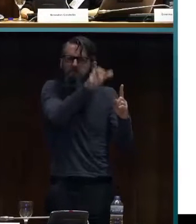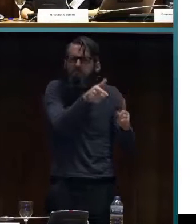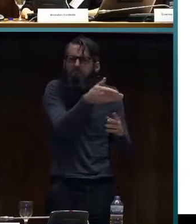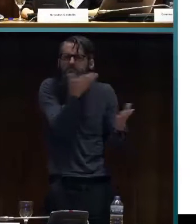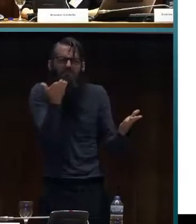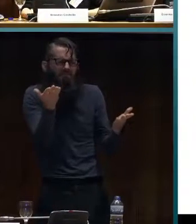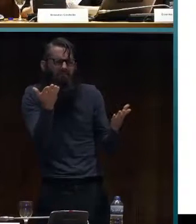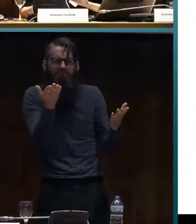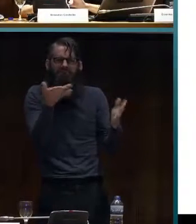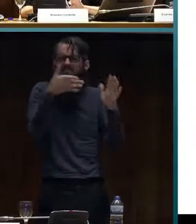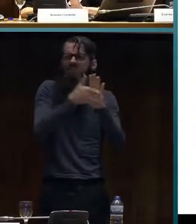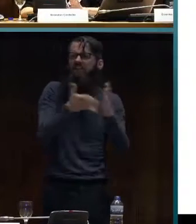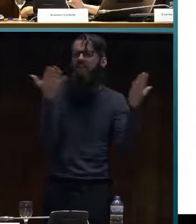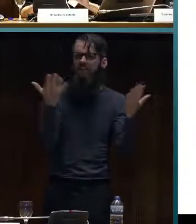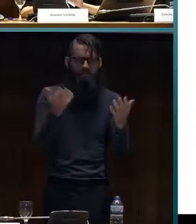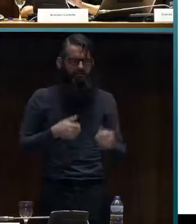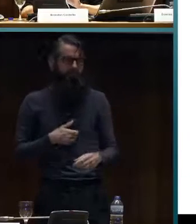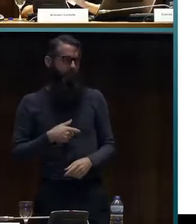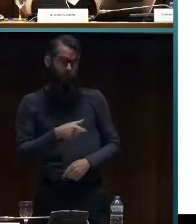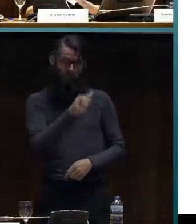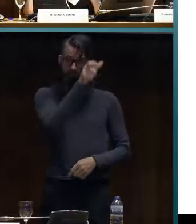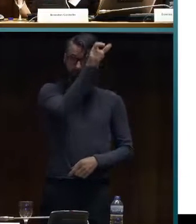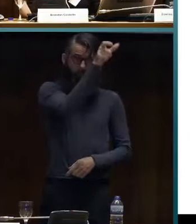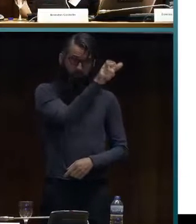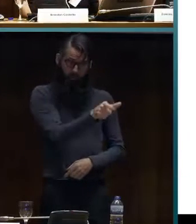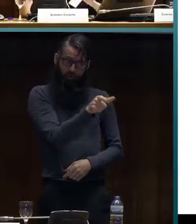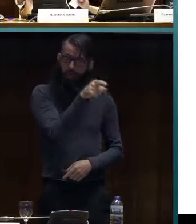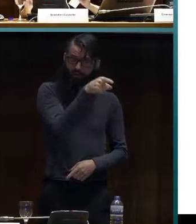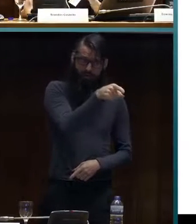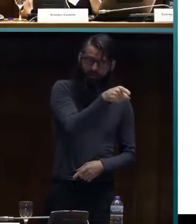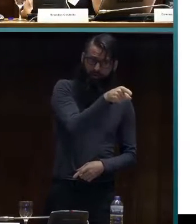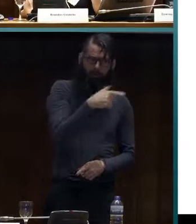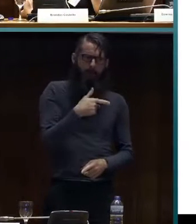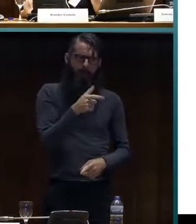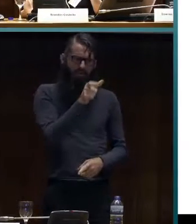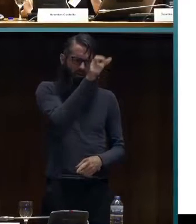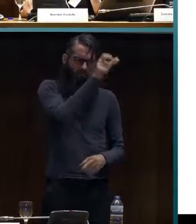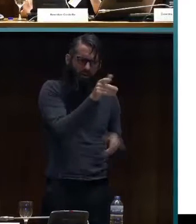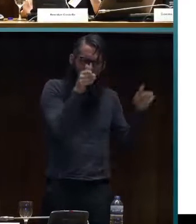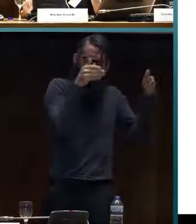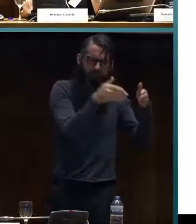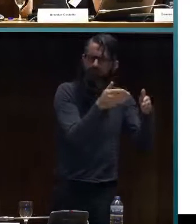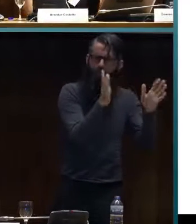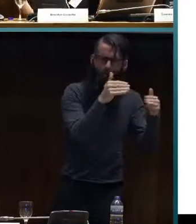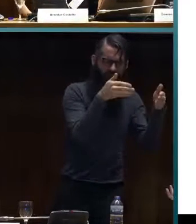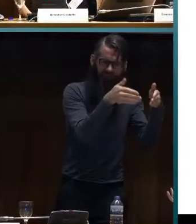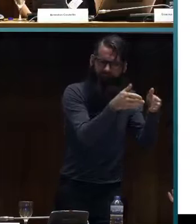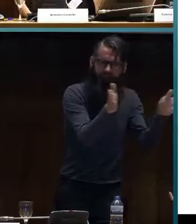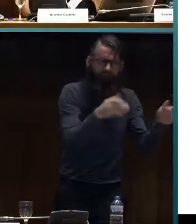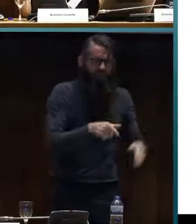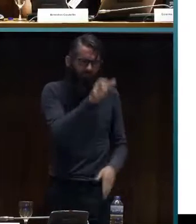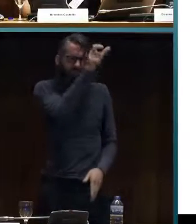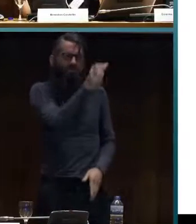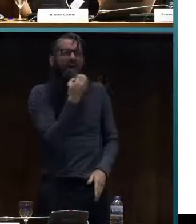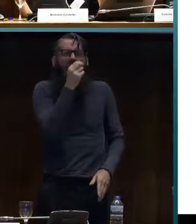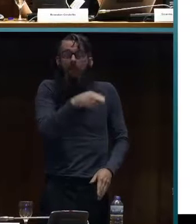inespecífico. Esto quiere decir que en una oración, ¿sí?, el sujeto de la frase no lo conocemos,